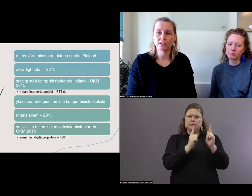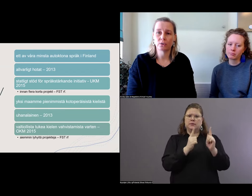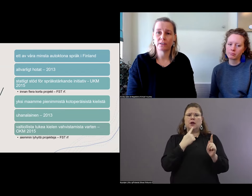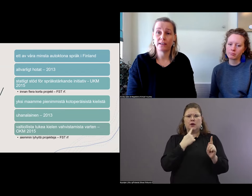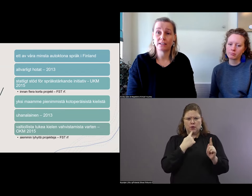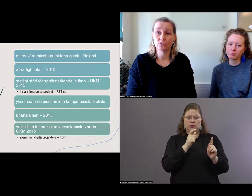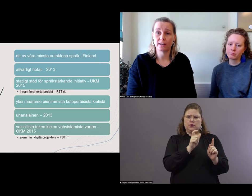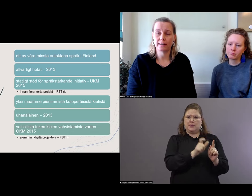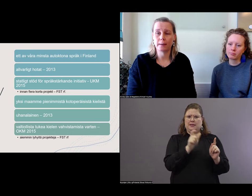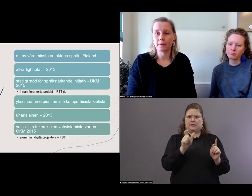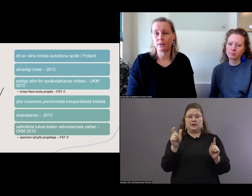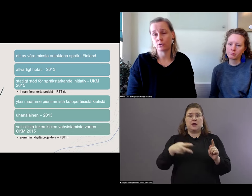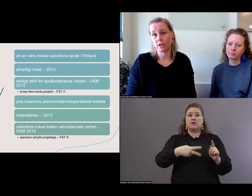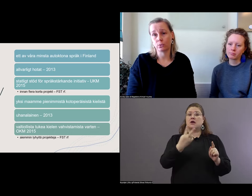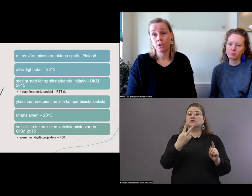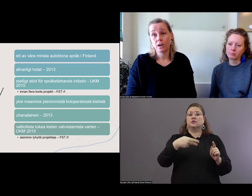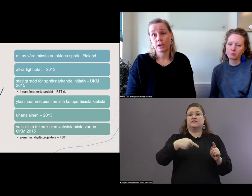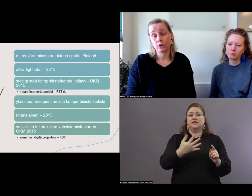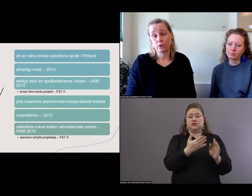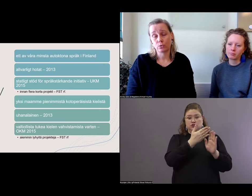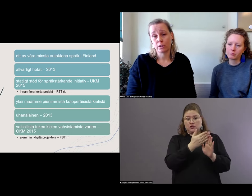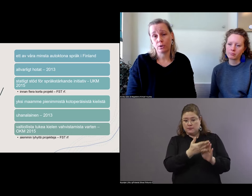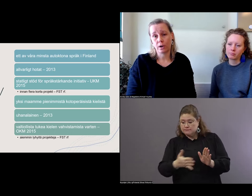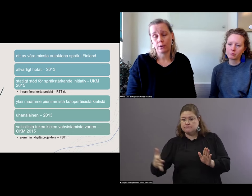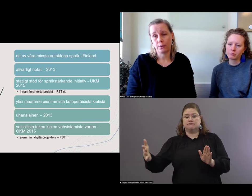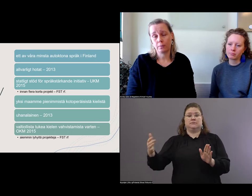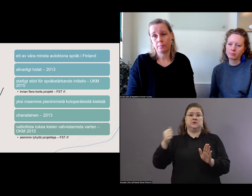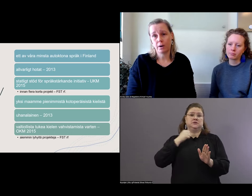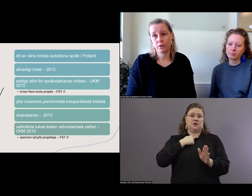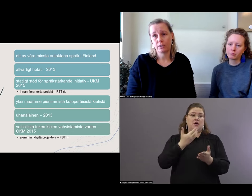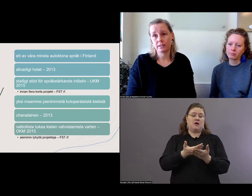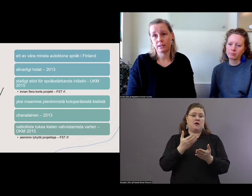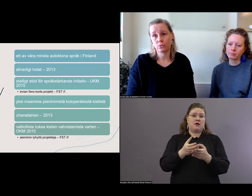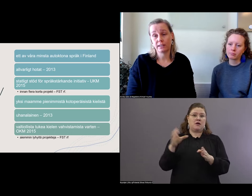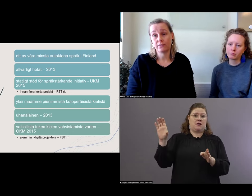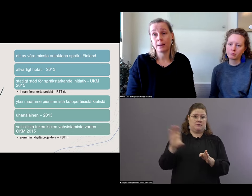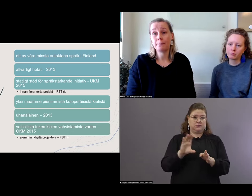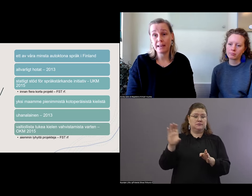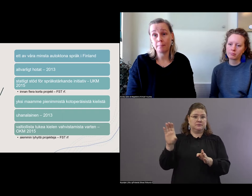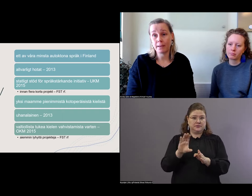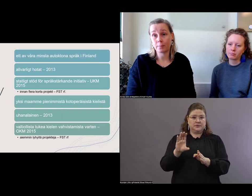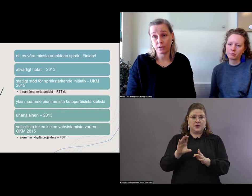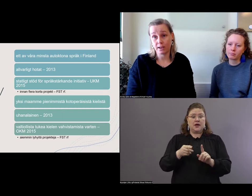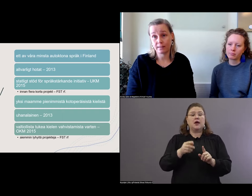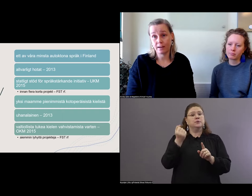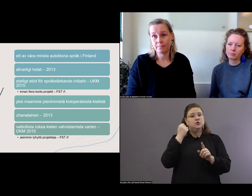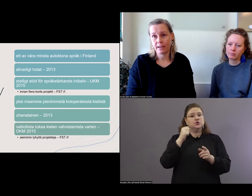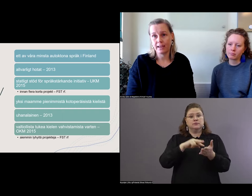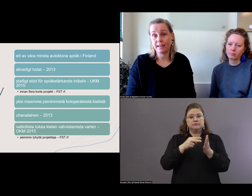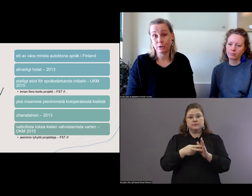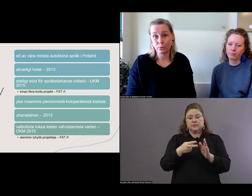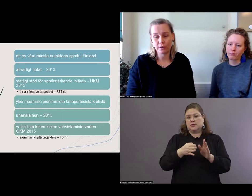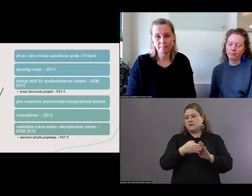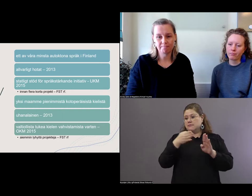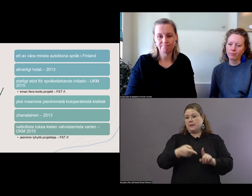vuodesta 2015 eteenpäin on saatu rahoitusta, jolla on mahdollistettu sitten vähän pidempiä projekteja,